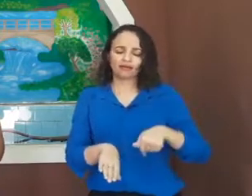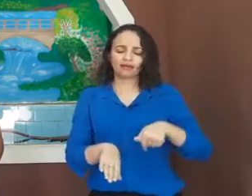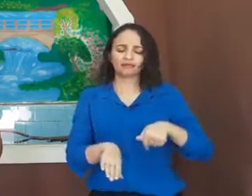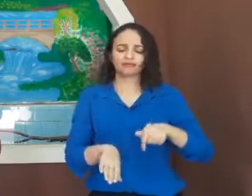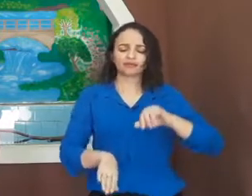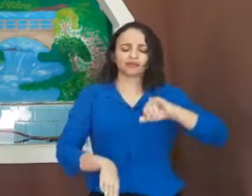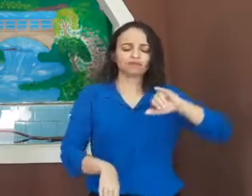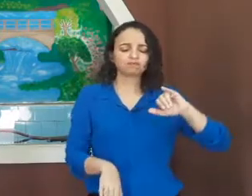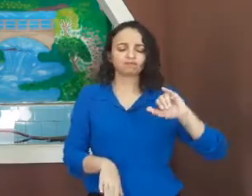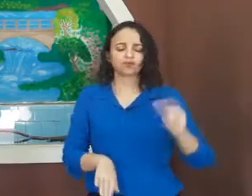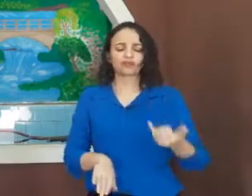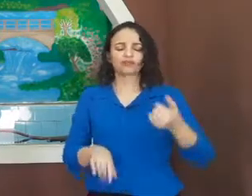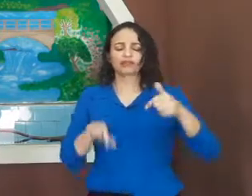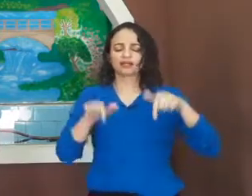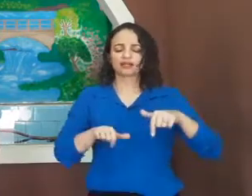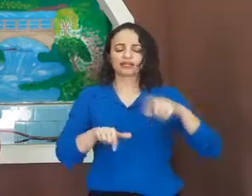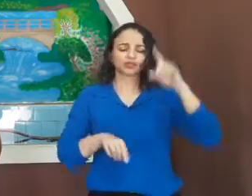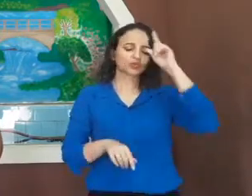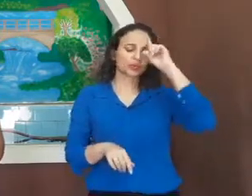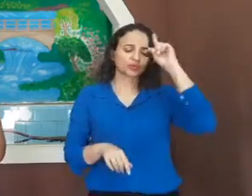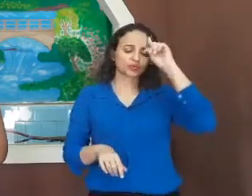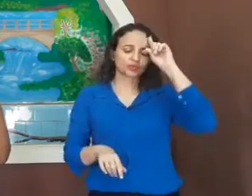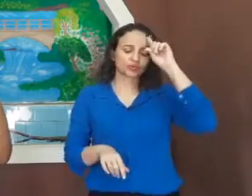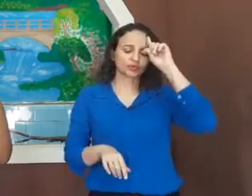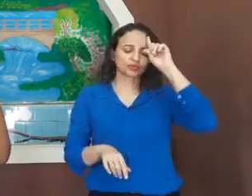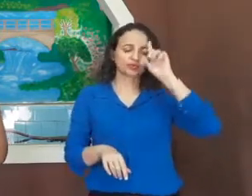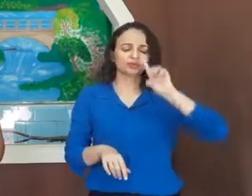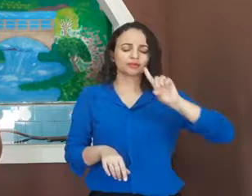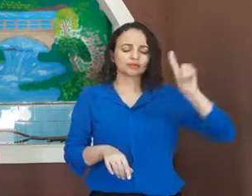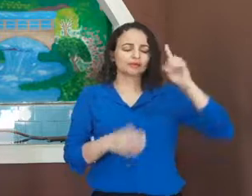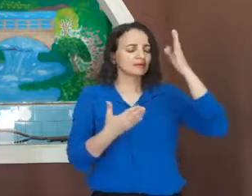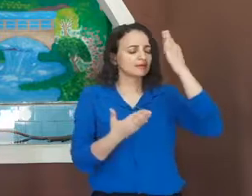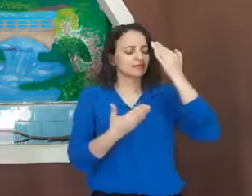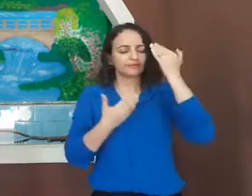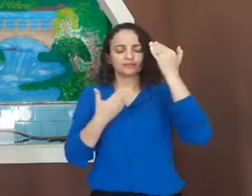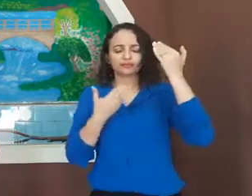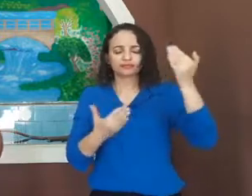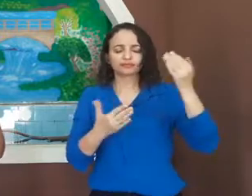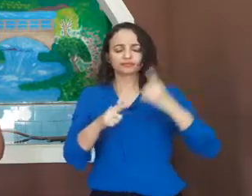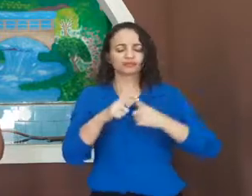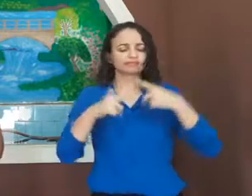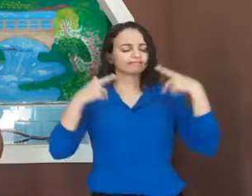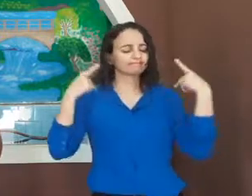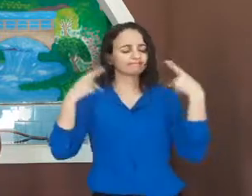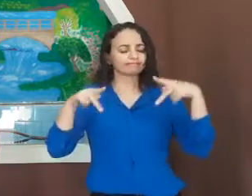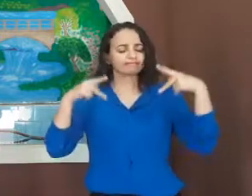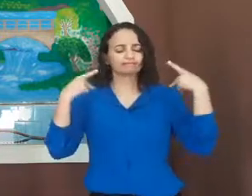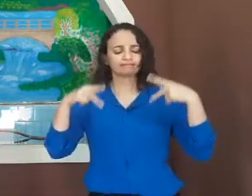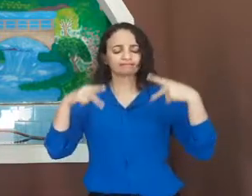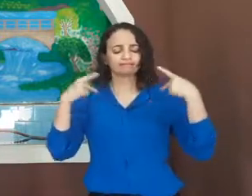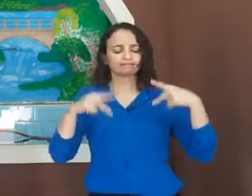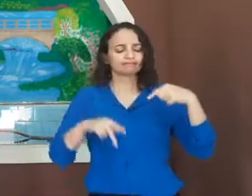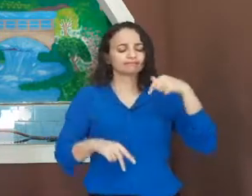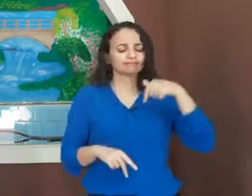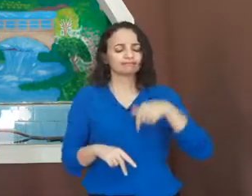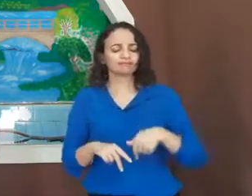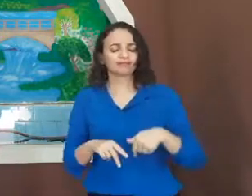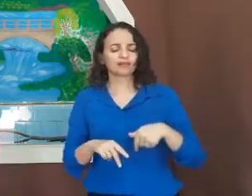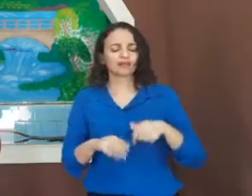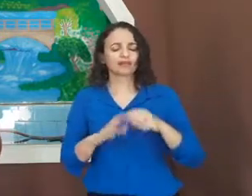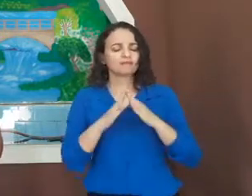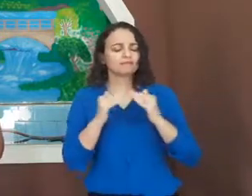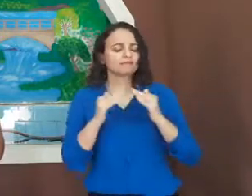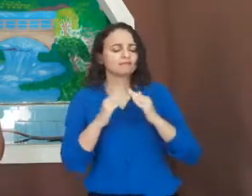nos dá, Senhor, todos os dias. Pai, nesse momento eu quero te agradecer por esta palavra e quero, Pai, te pedir em nome